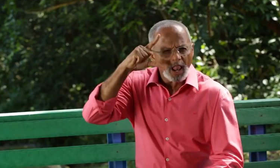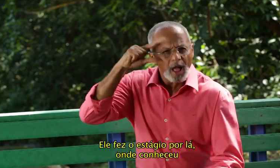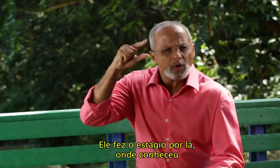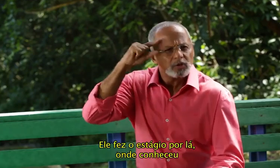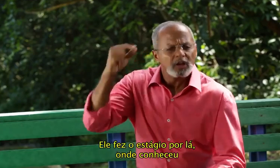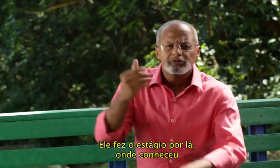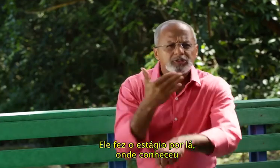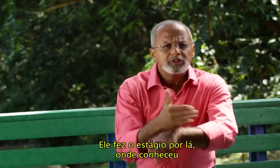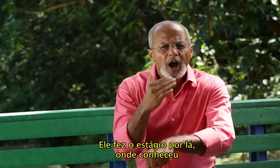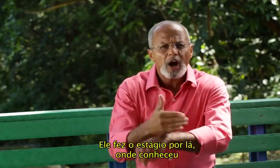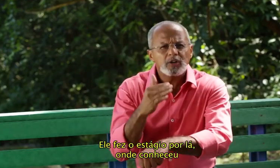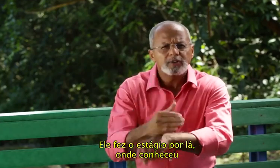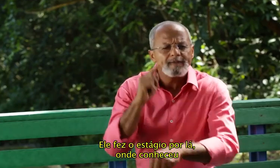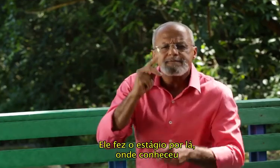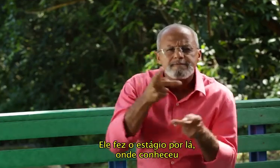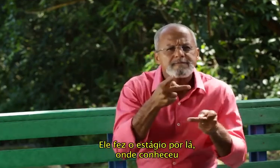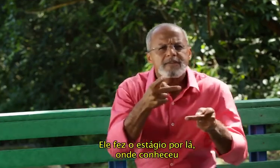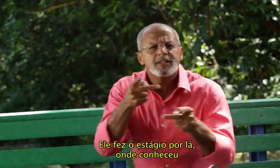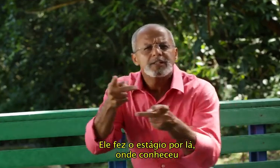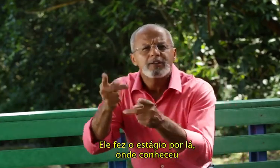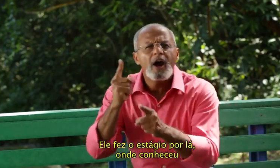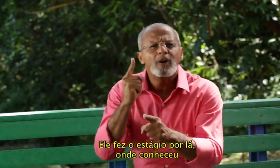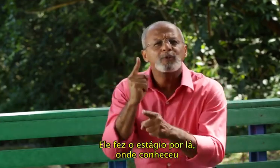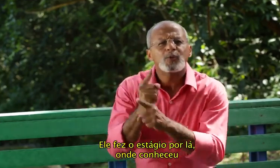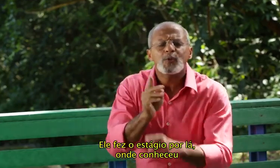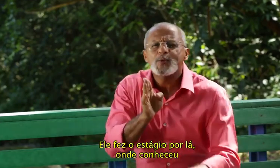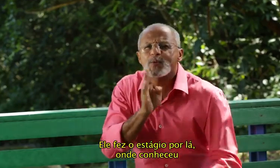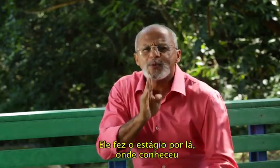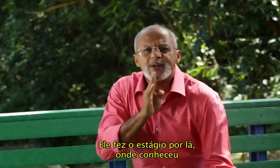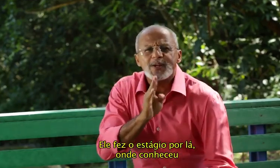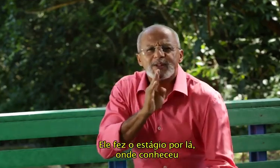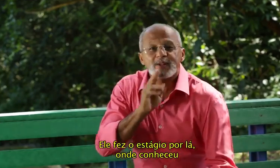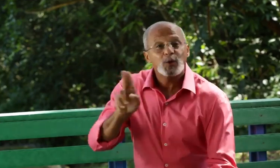Ele fez um estágio por lá, onde conheceu